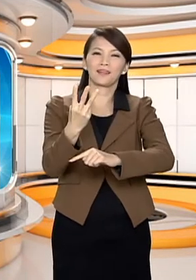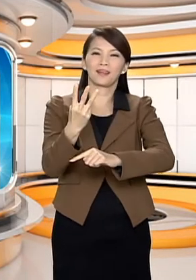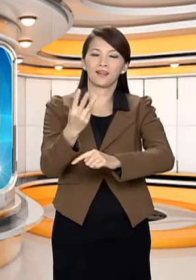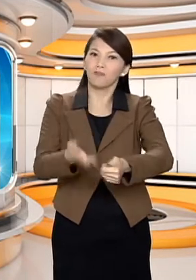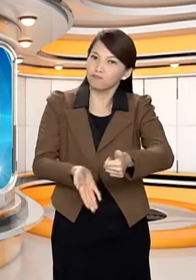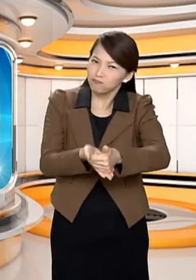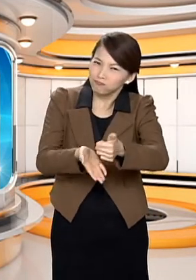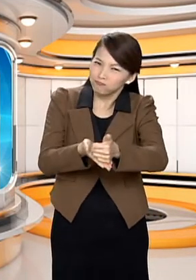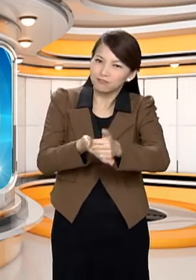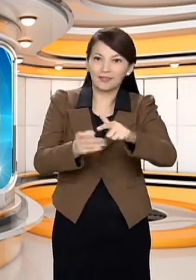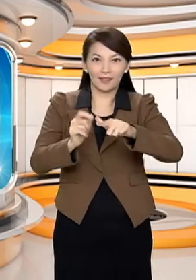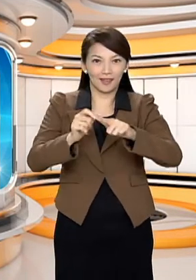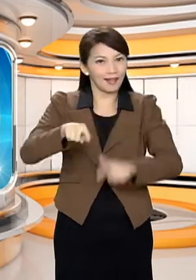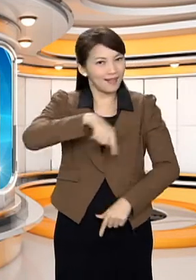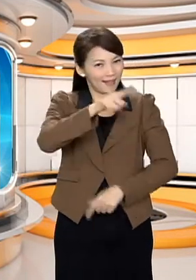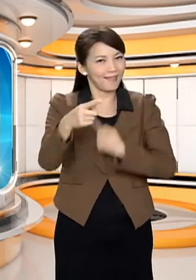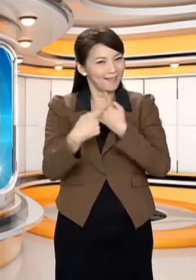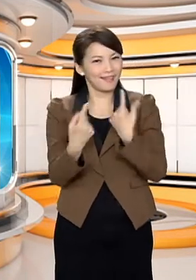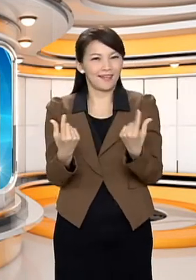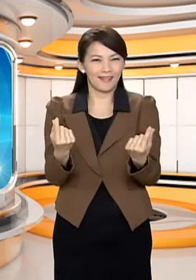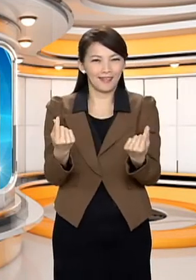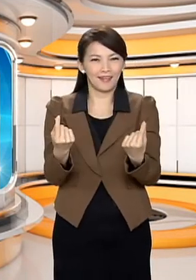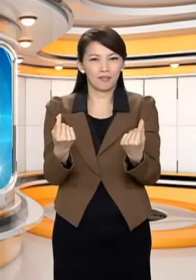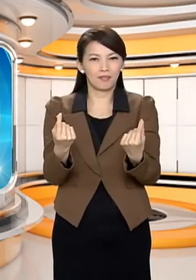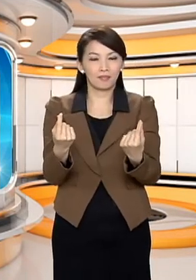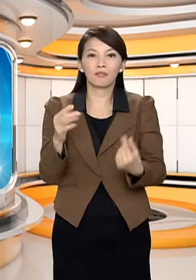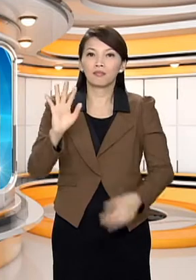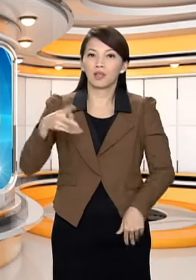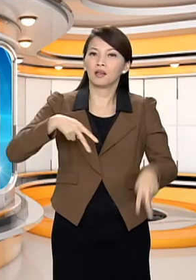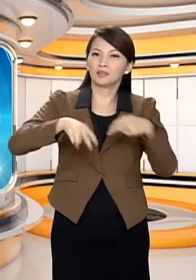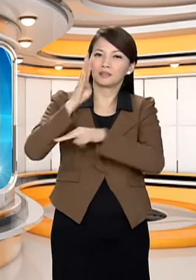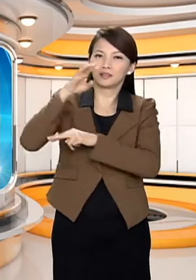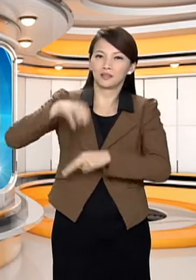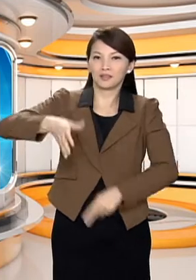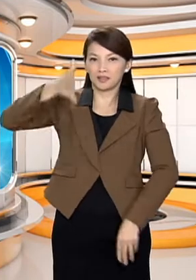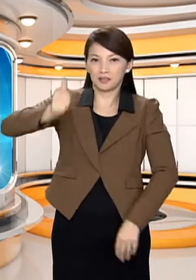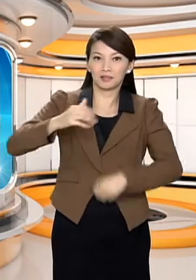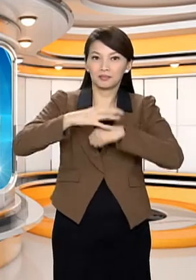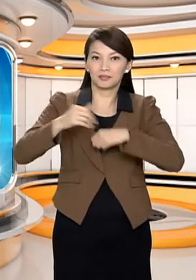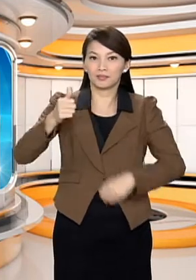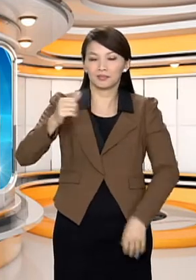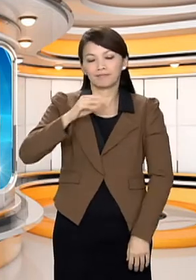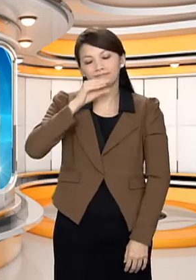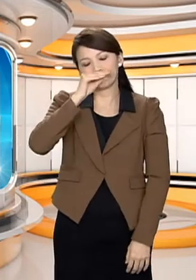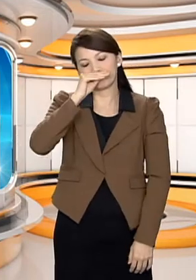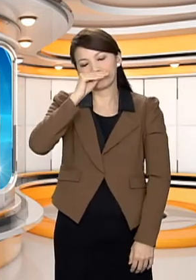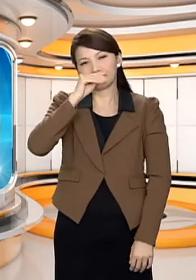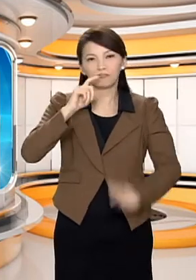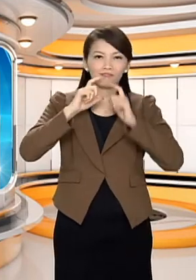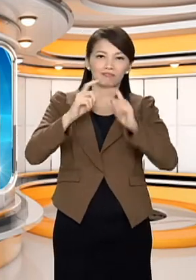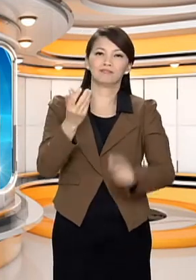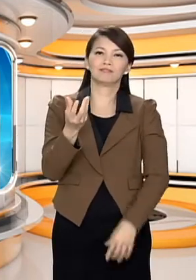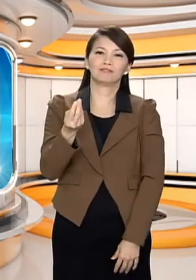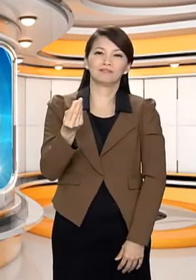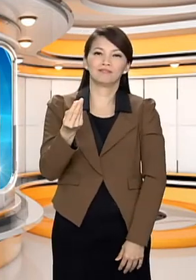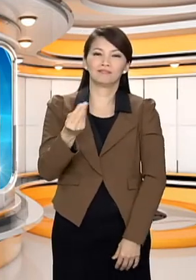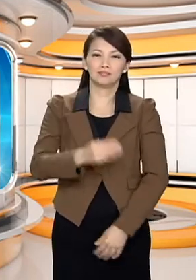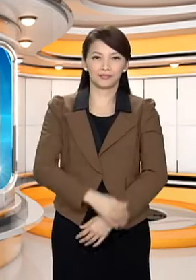以来带动民间企业加薪。不过行政院长毛治国并没有做出正面回